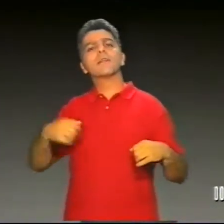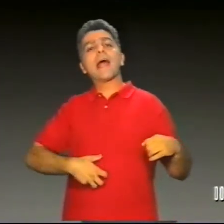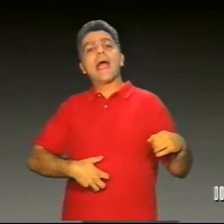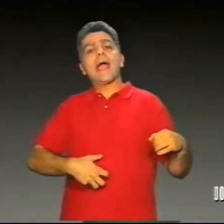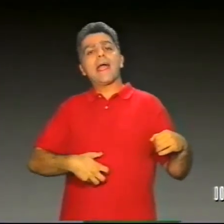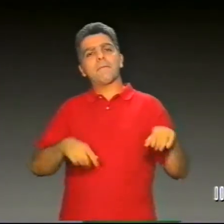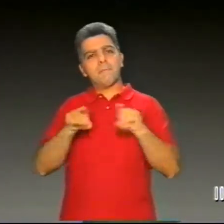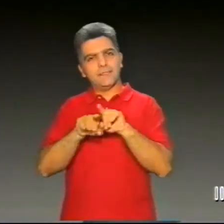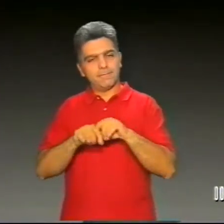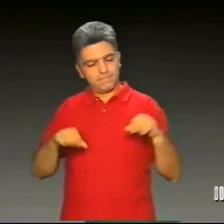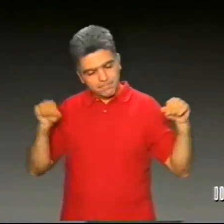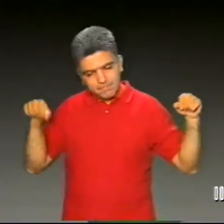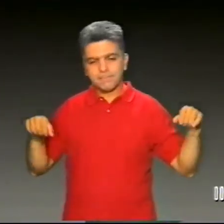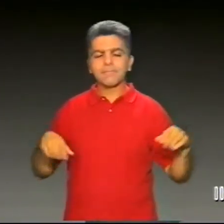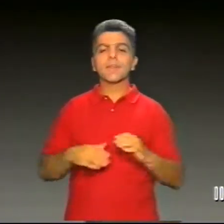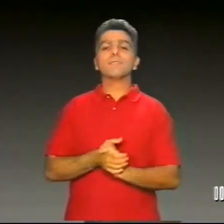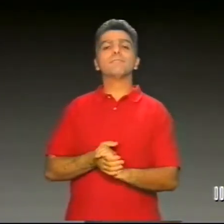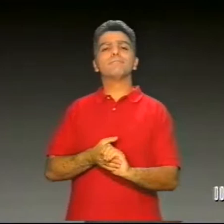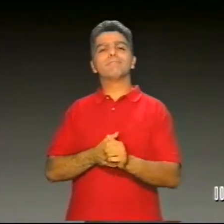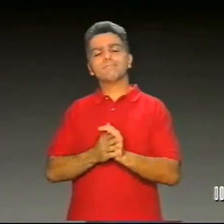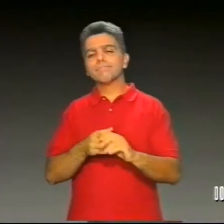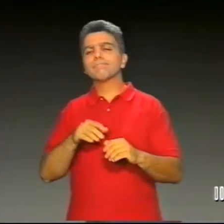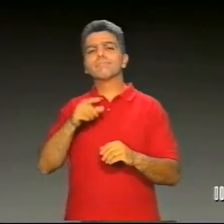του και τα αστεία του.